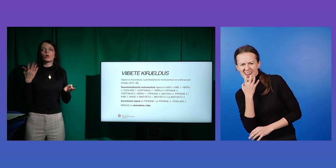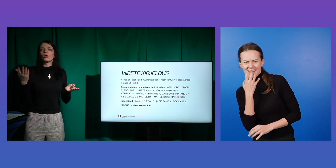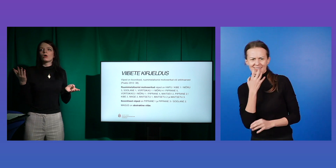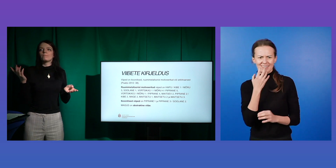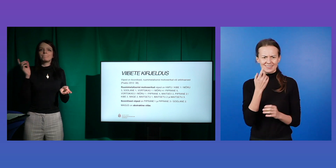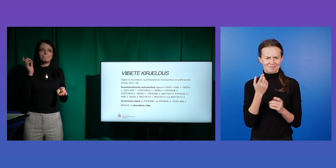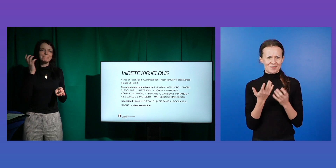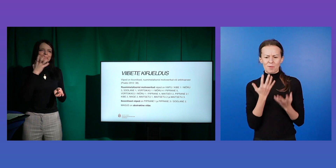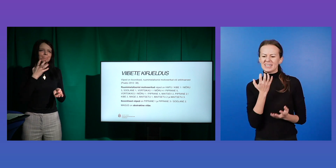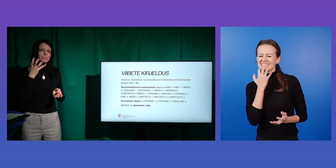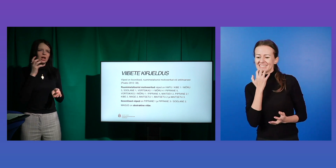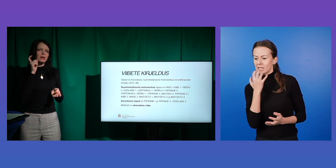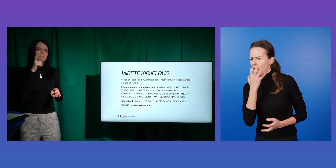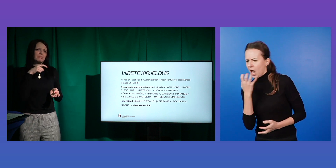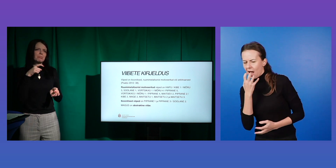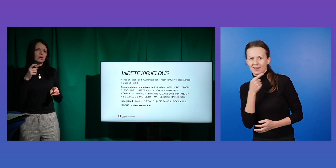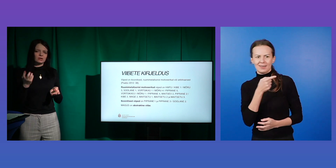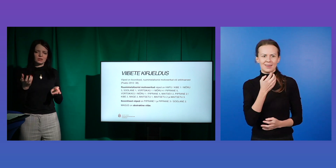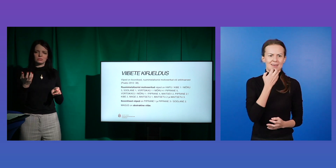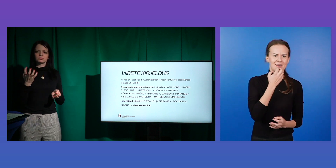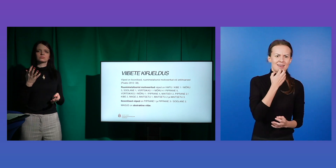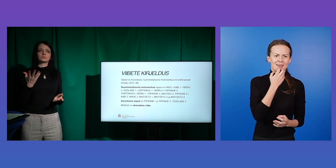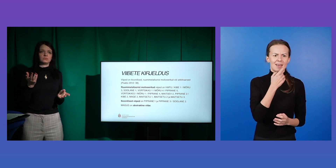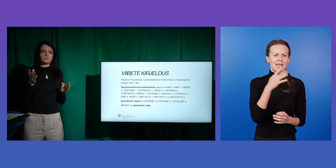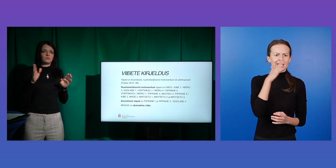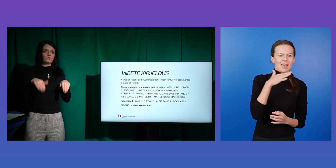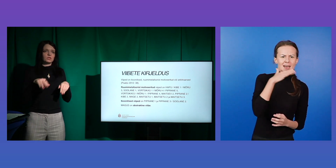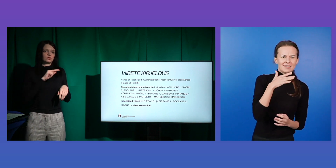või mõru või näiteks piprane,